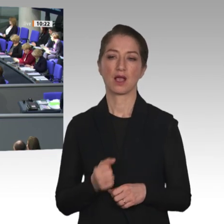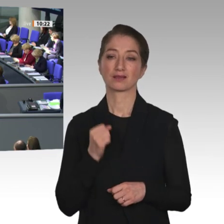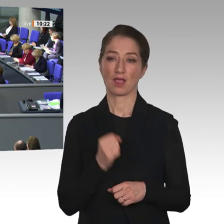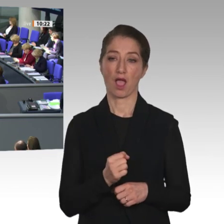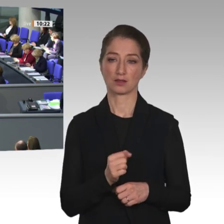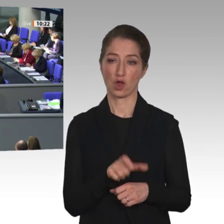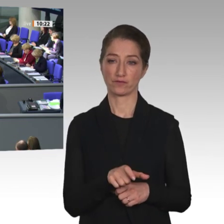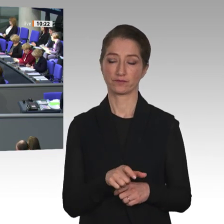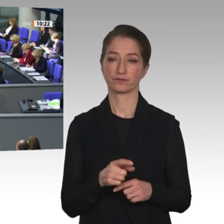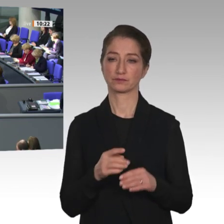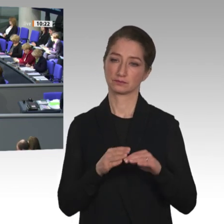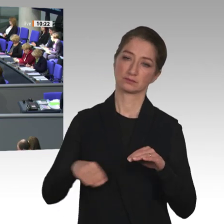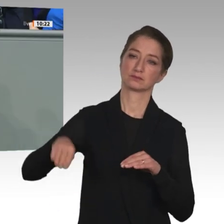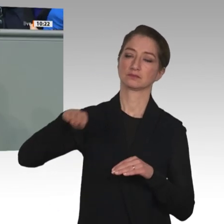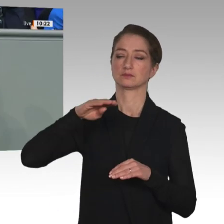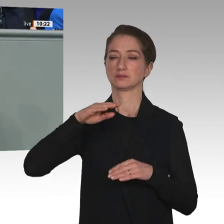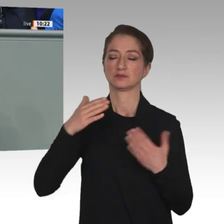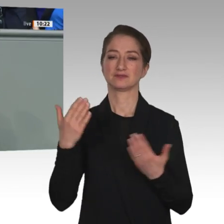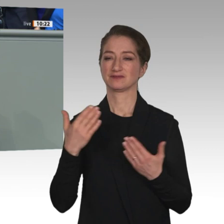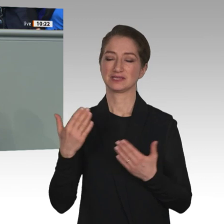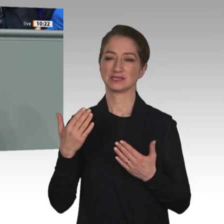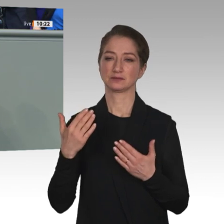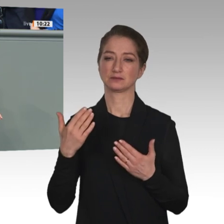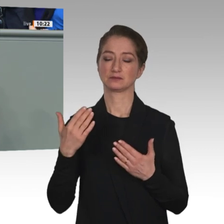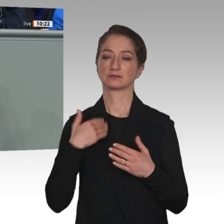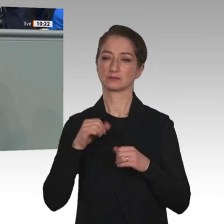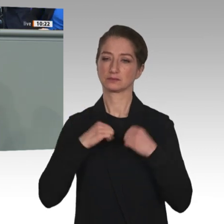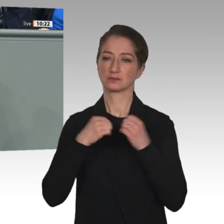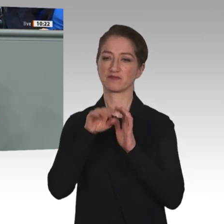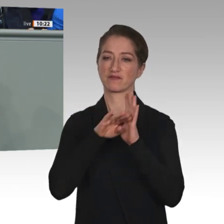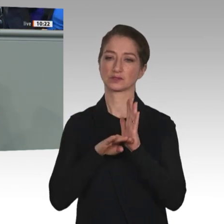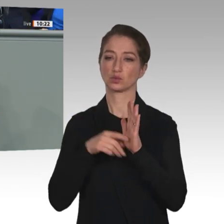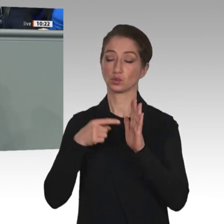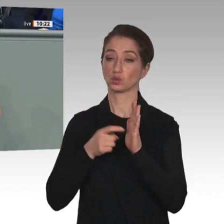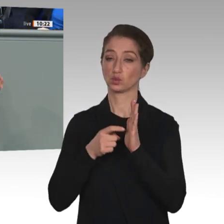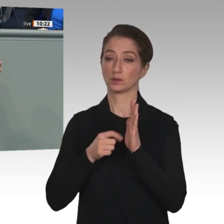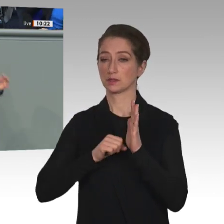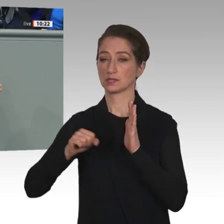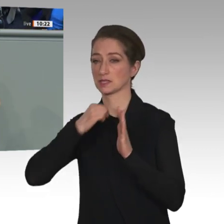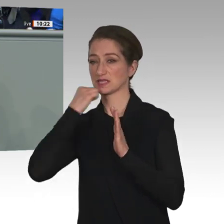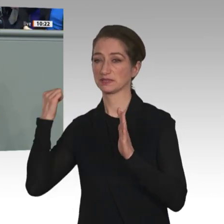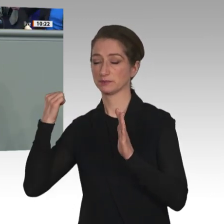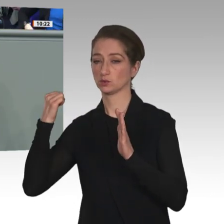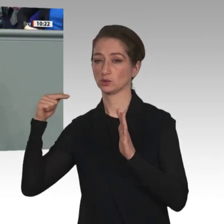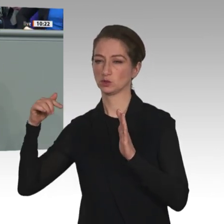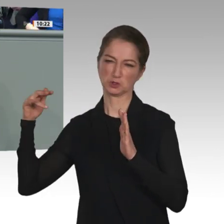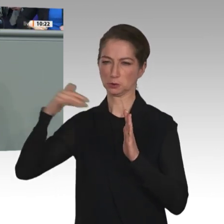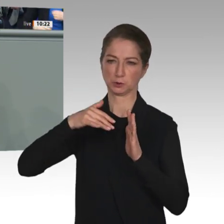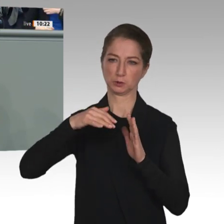unserer freiheitlichen Verfassung durch Rechtsextremismus klar benannt haben. Es ist am 2.